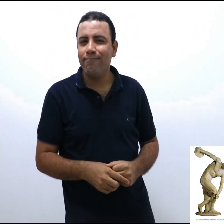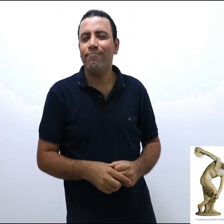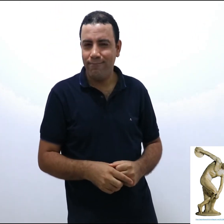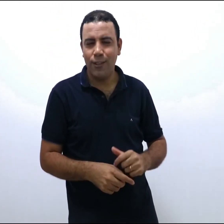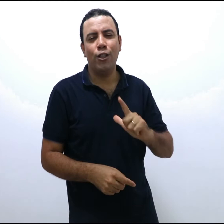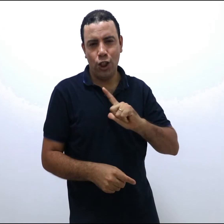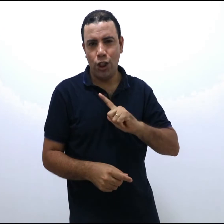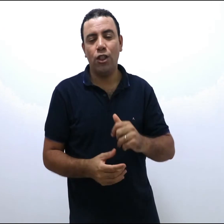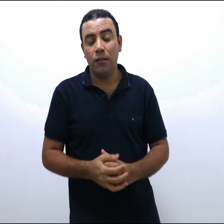com folhas de louro.